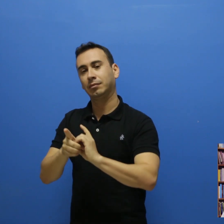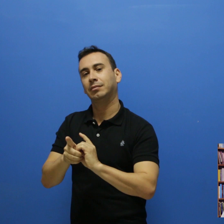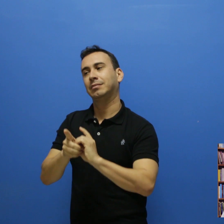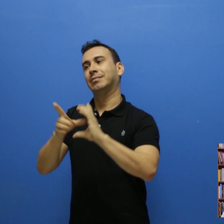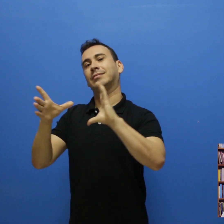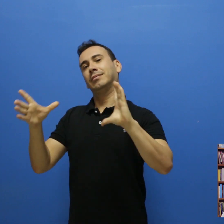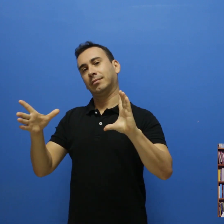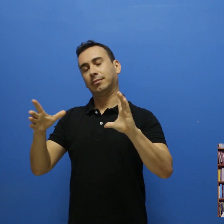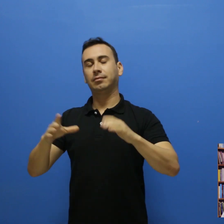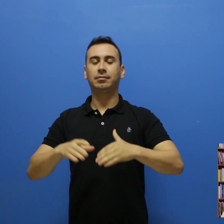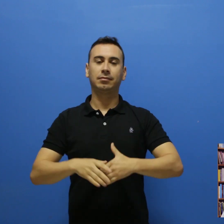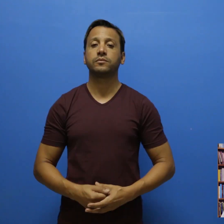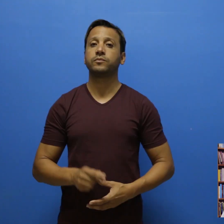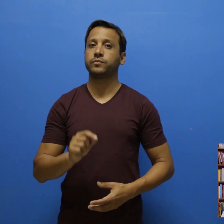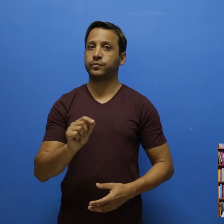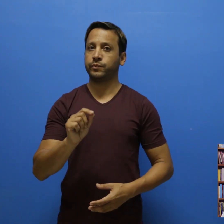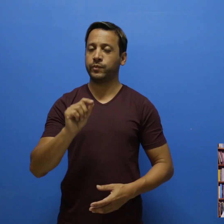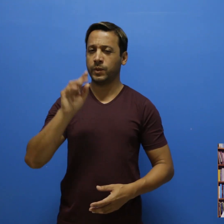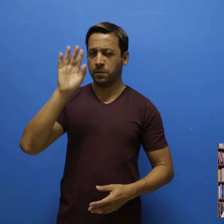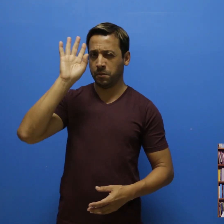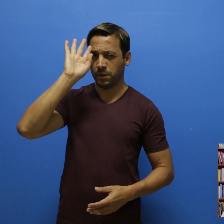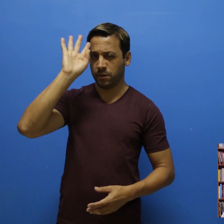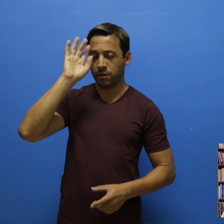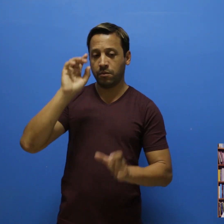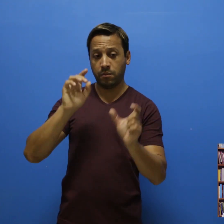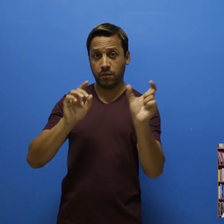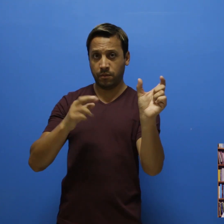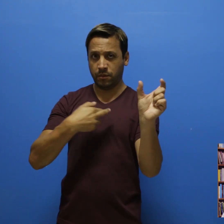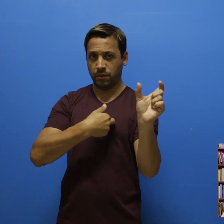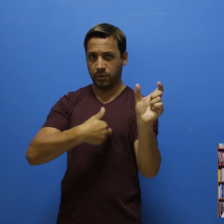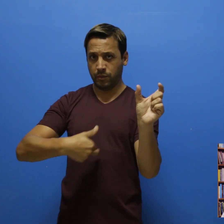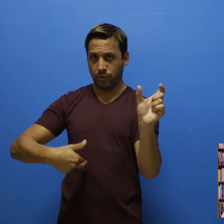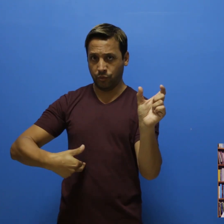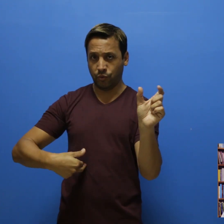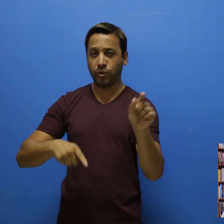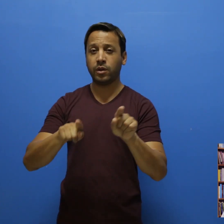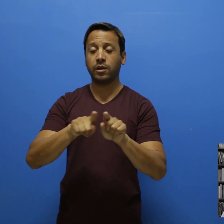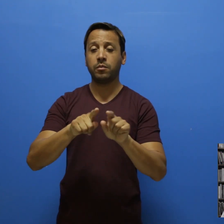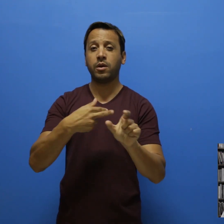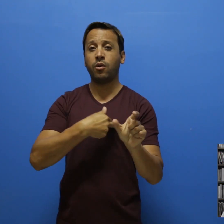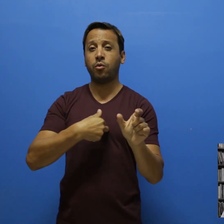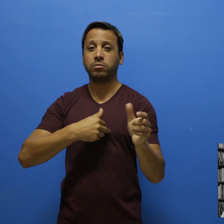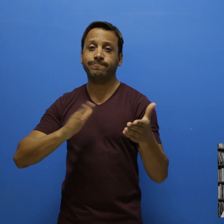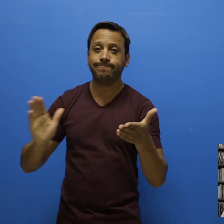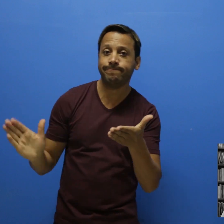Quando a gente pensa na palavra república e na república substituindo a monarquia,